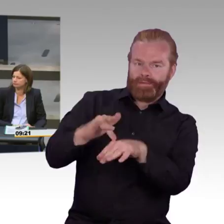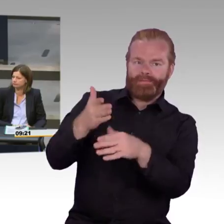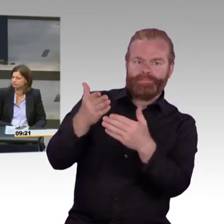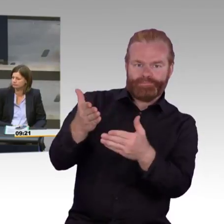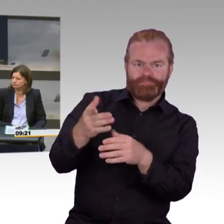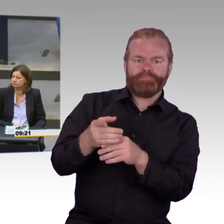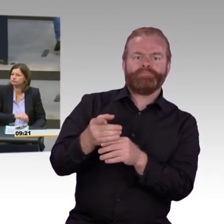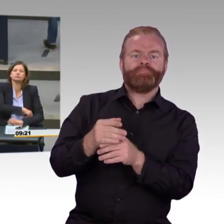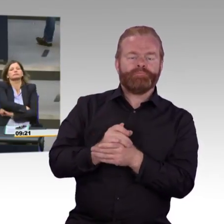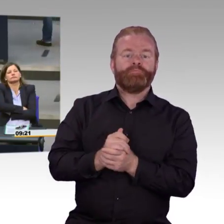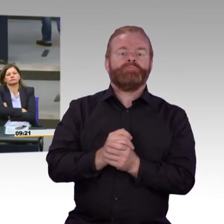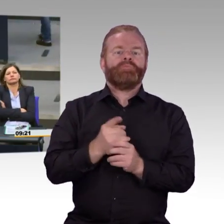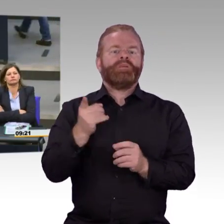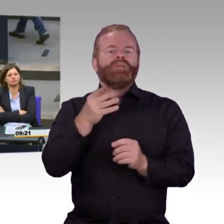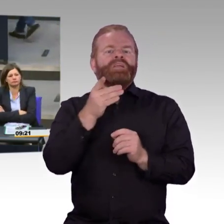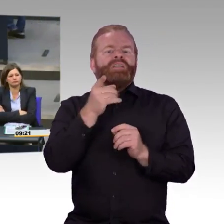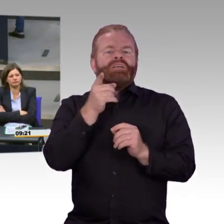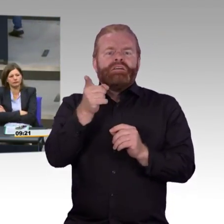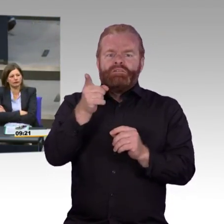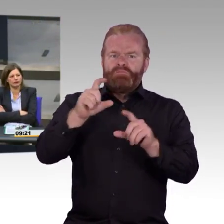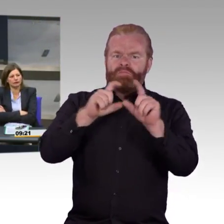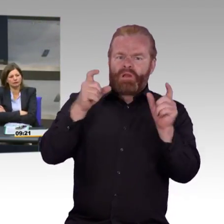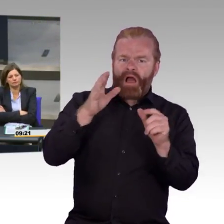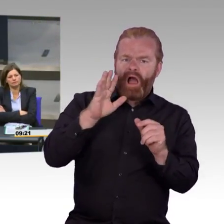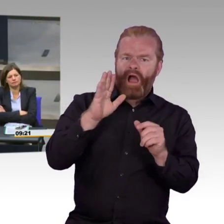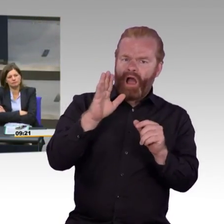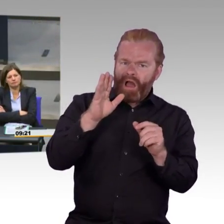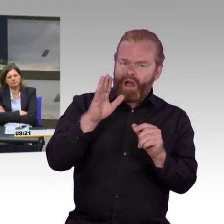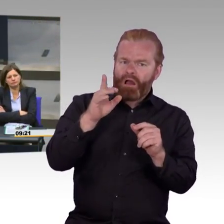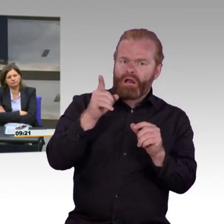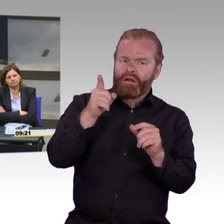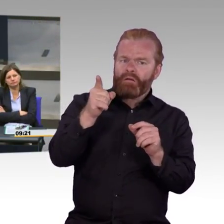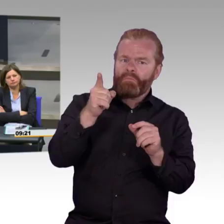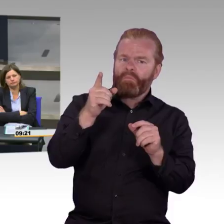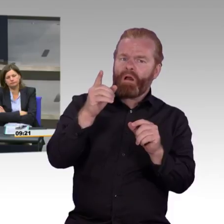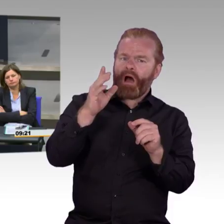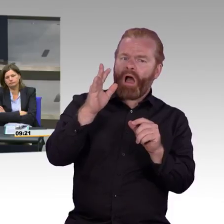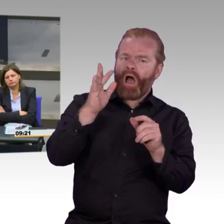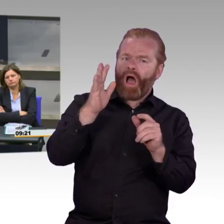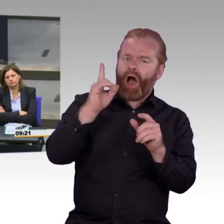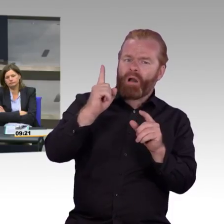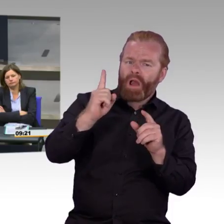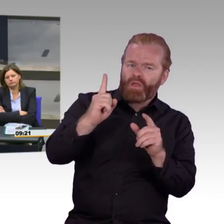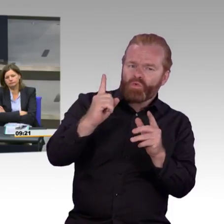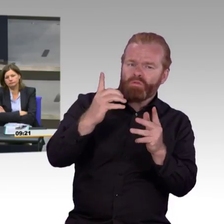den Abmahnungen und dem Entschließungsantrag begonnen und deshalb auch gleich meine Frage. Das ist ja eigentlich fachfremd und hat mit der Musterfeststellungsklage ja